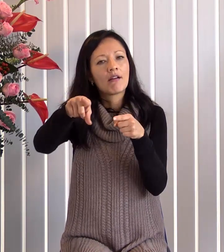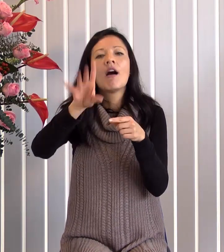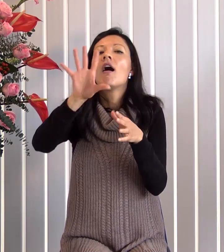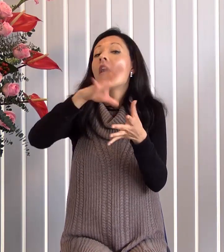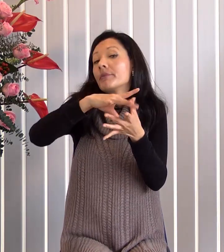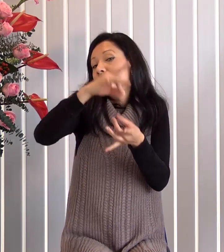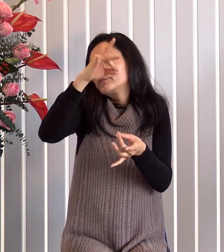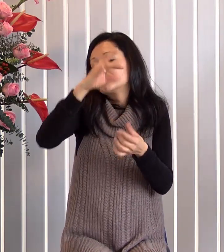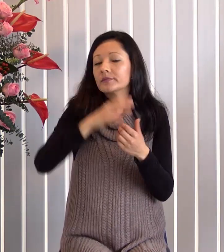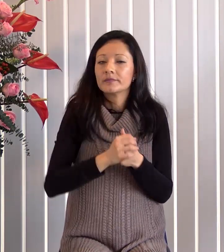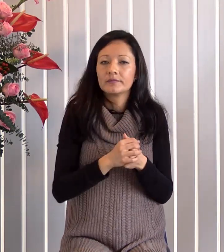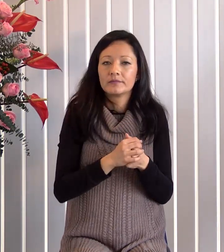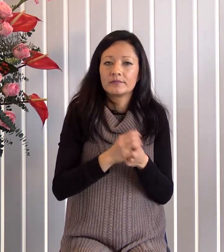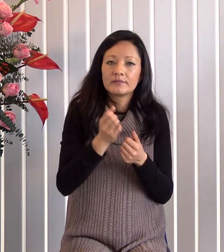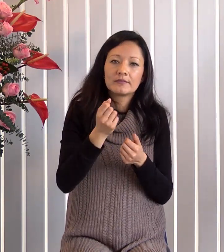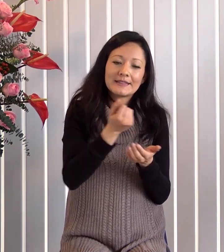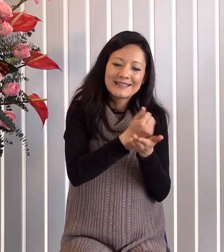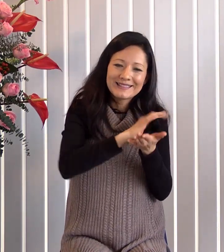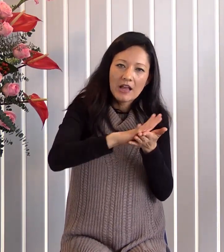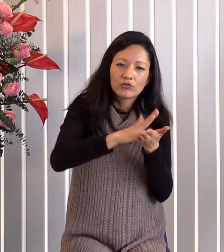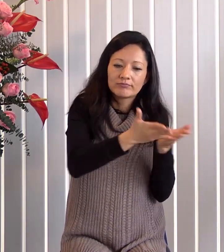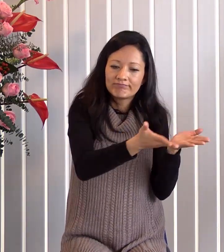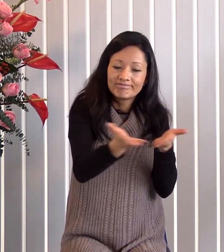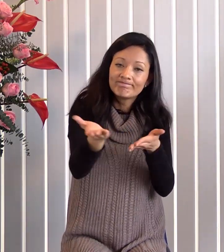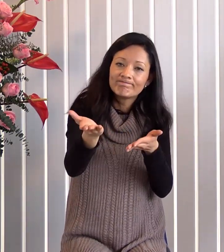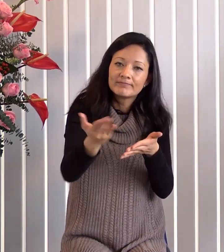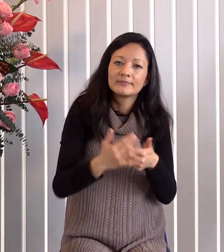diablo? El Espíritu Santo.